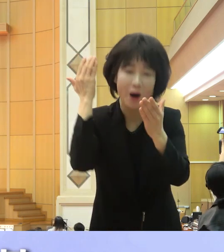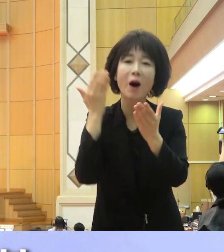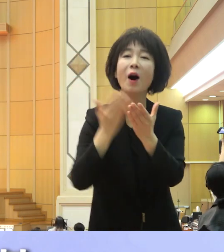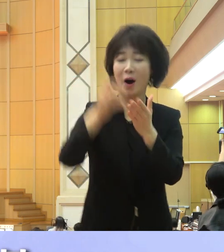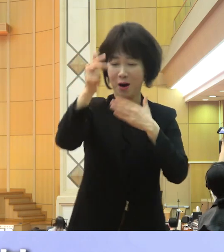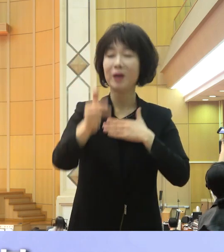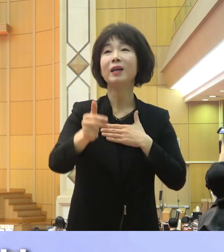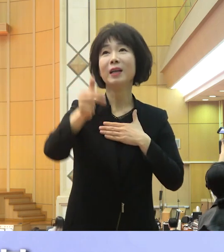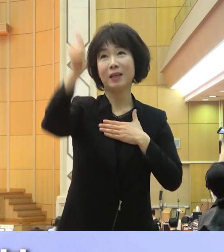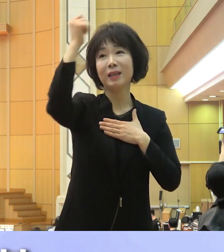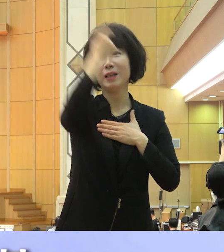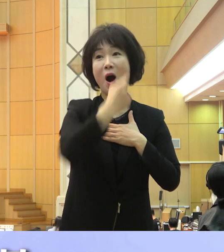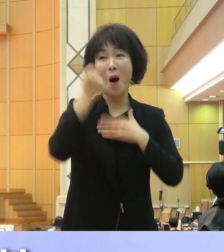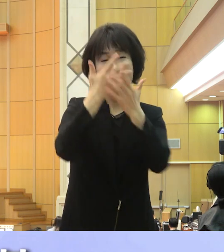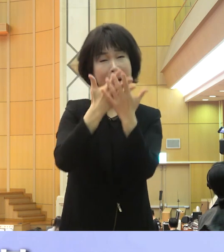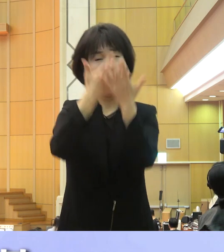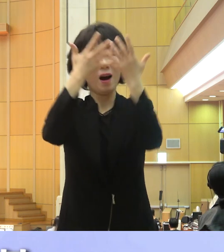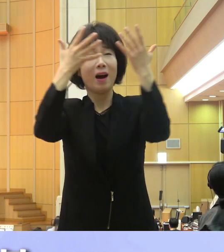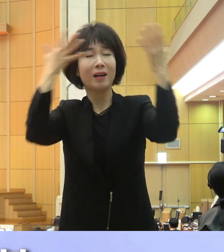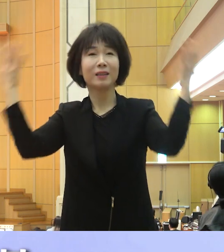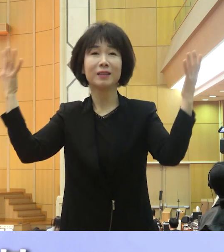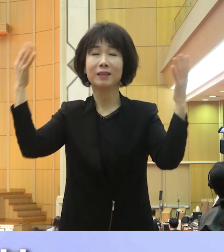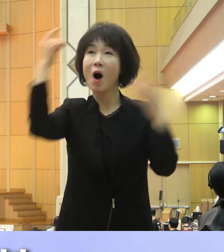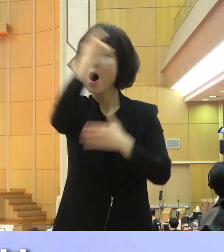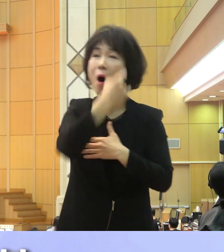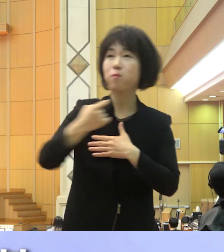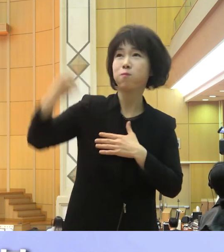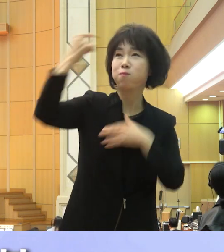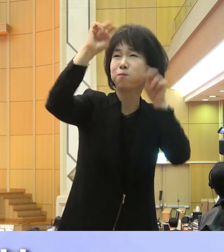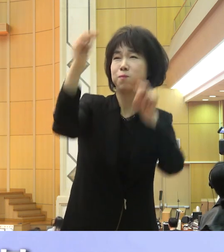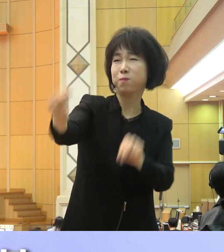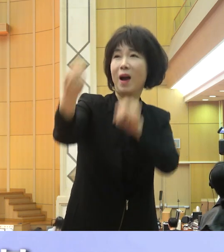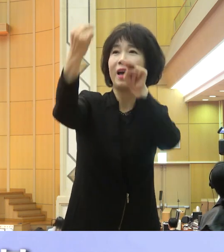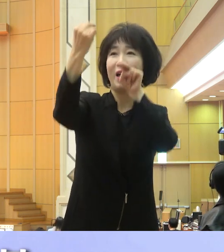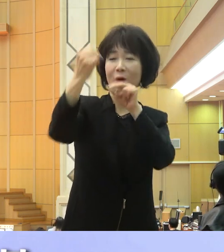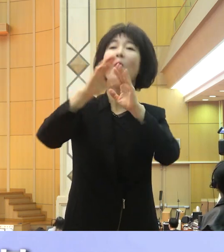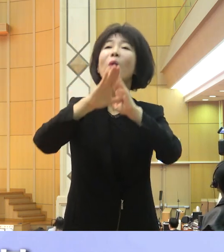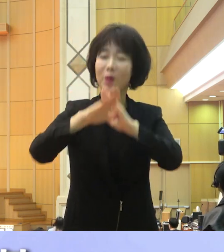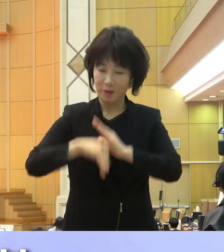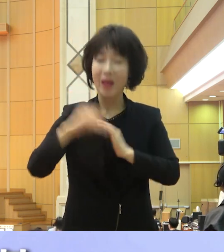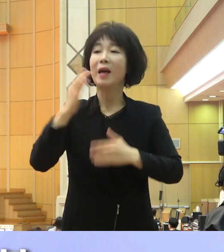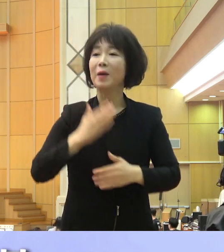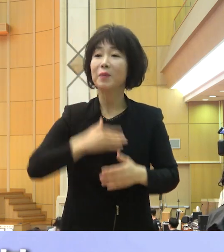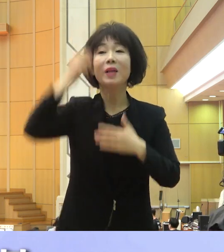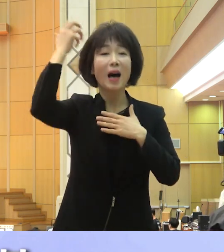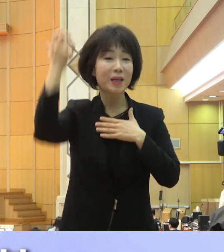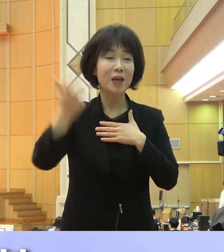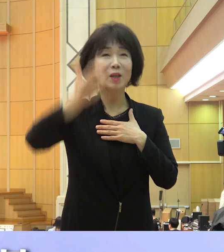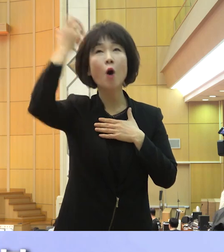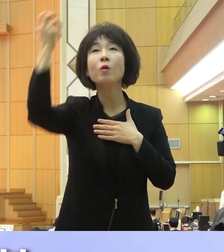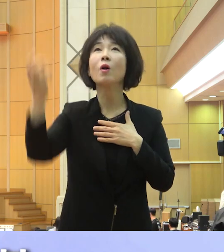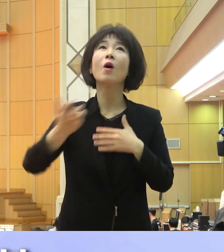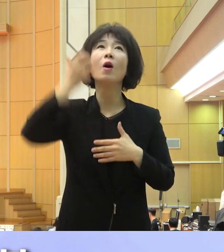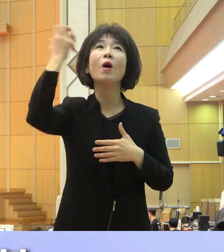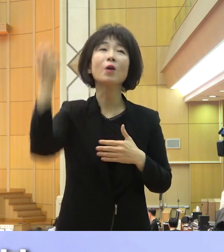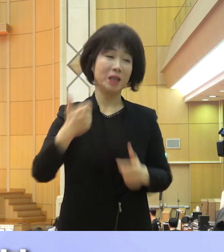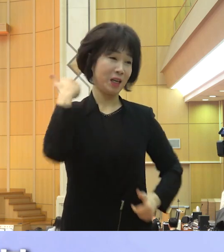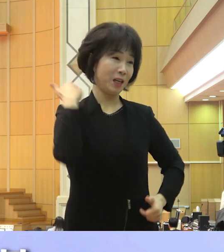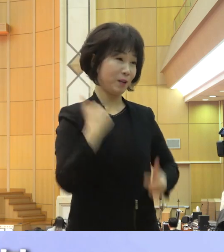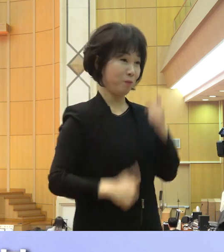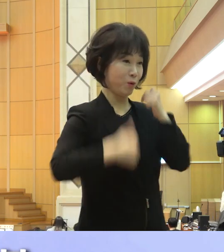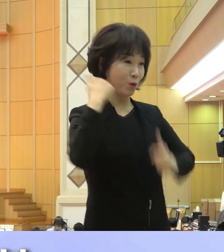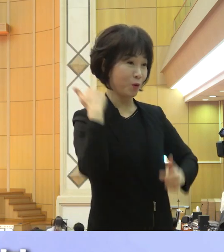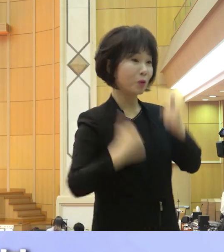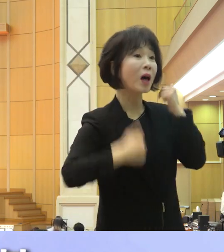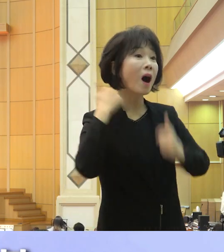주시옵소서. 그 밝은 얼굴 배울 때 4절 한번 찬양하시겠습니다.